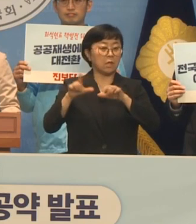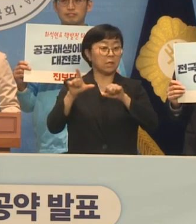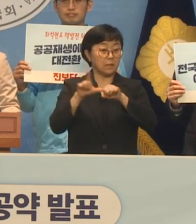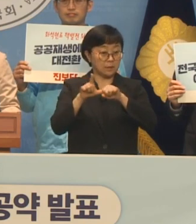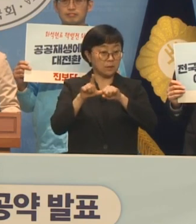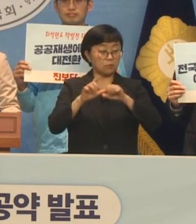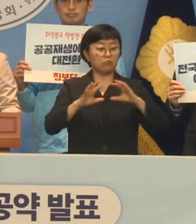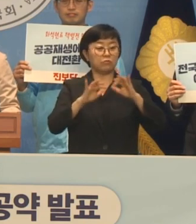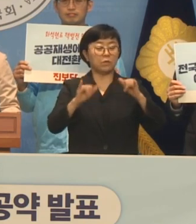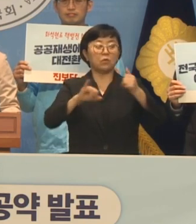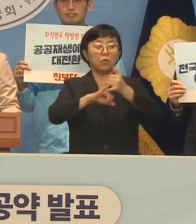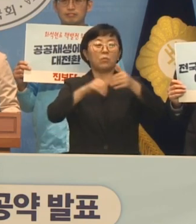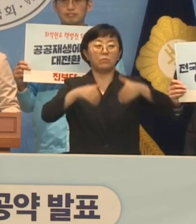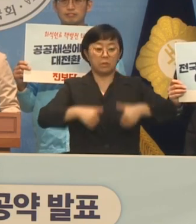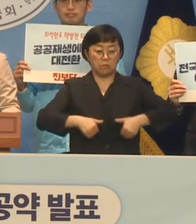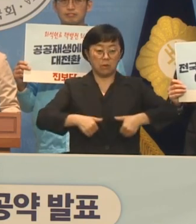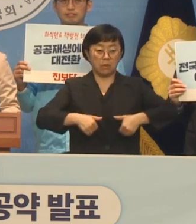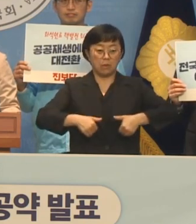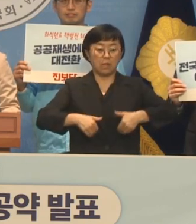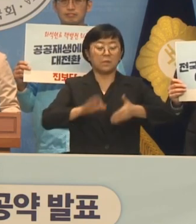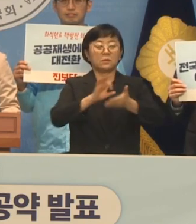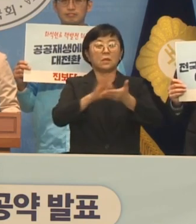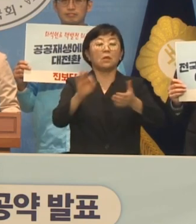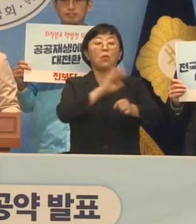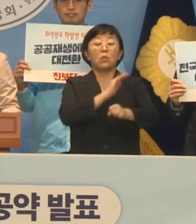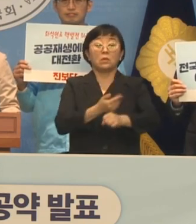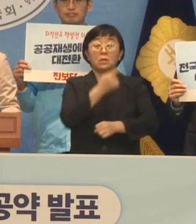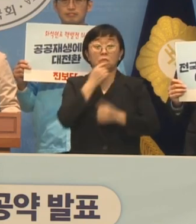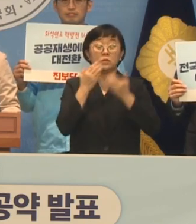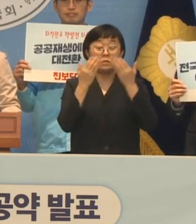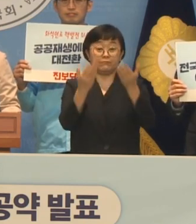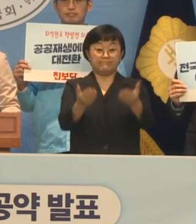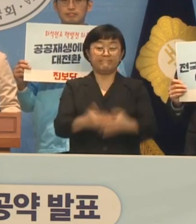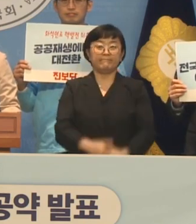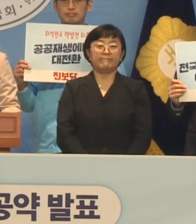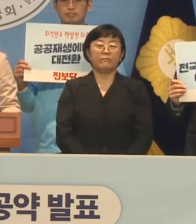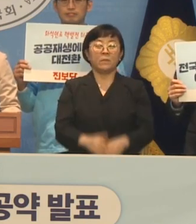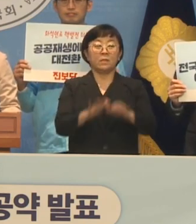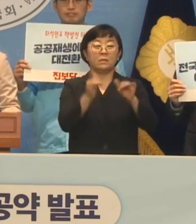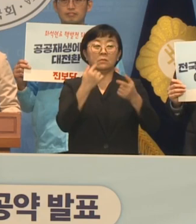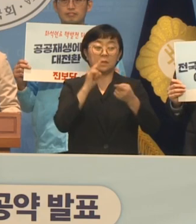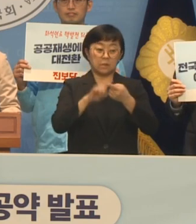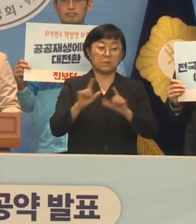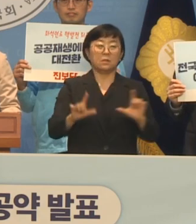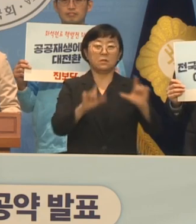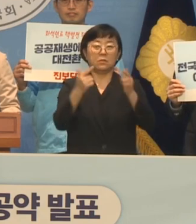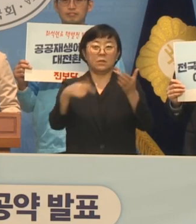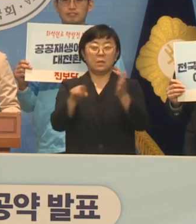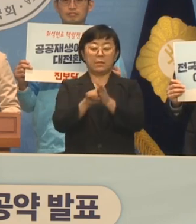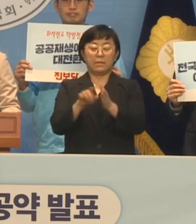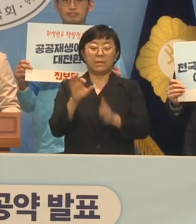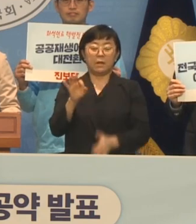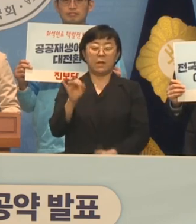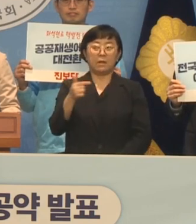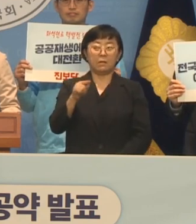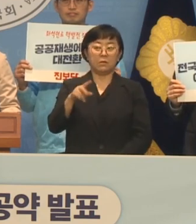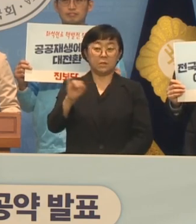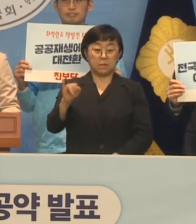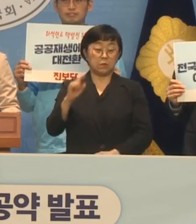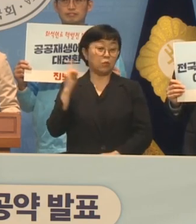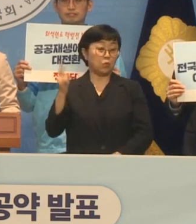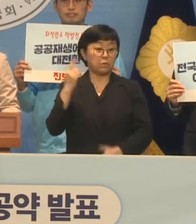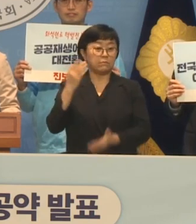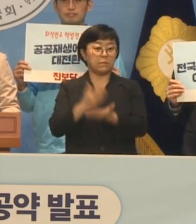전국민 필수에너지 이용권을 보장하겠습니다. 사람답게 살기 위한 에너지는 요금이